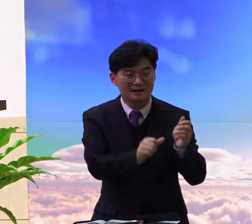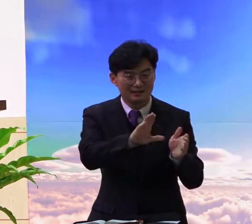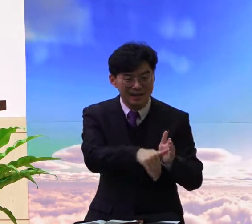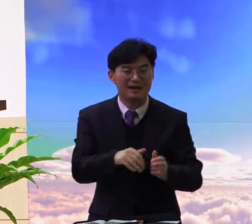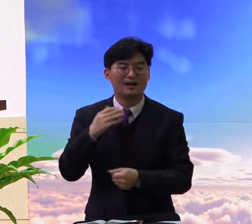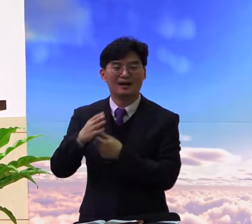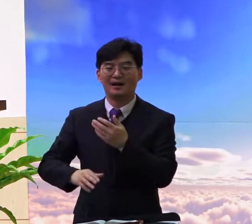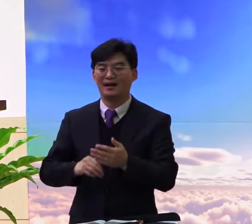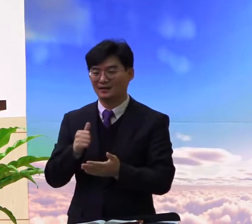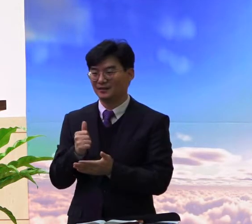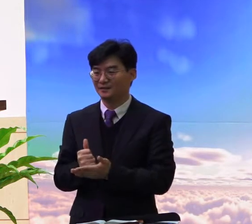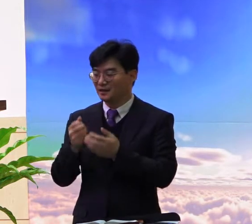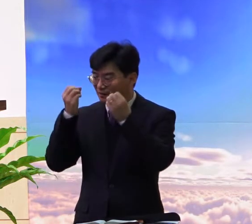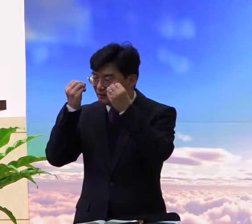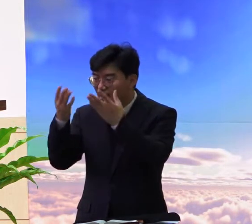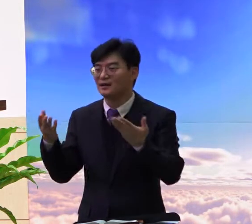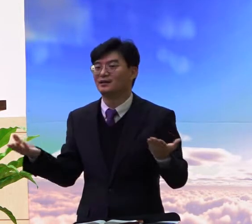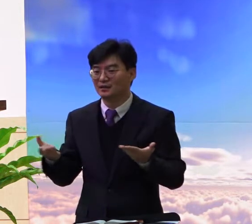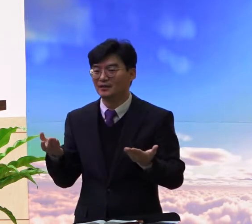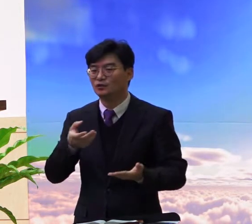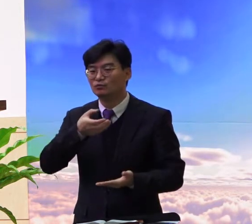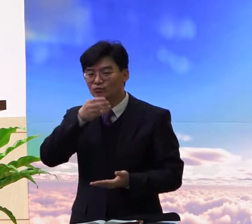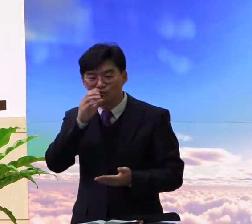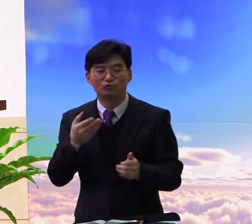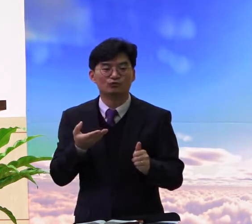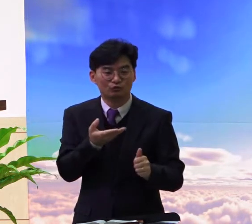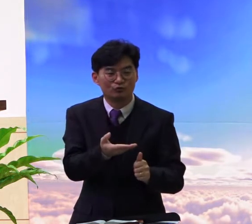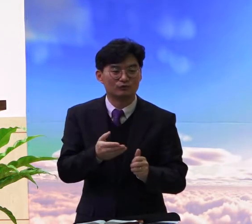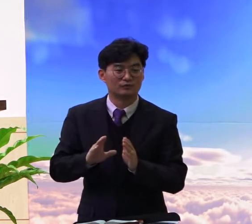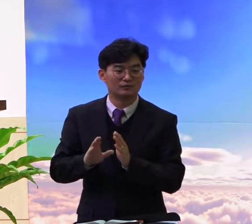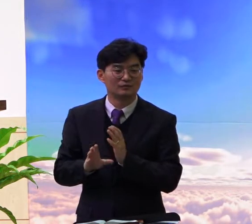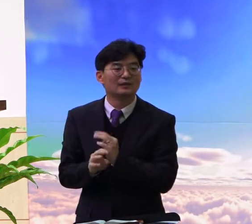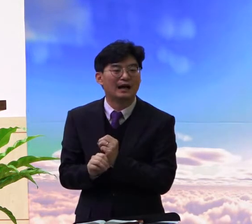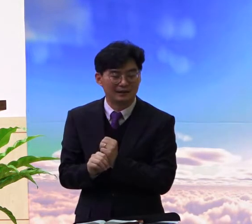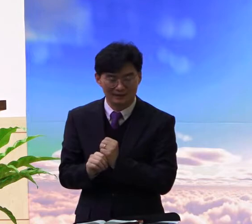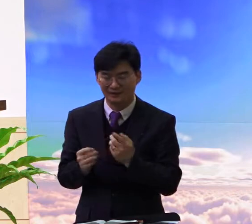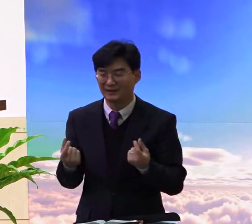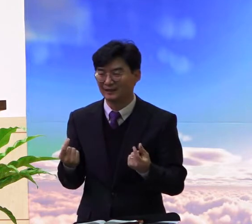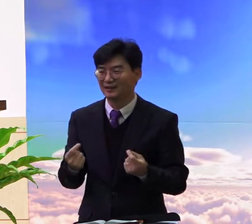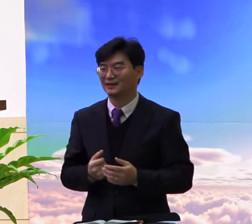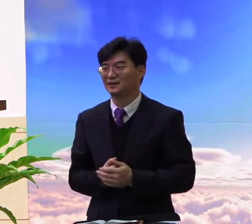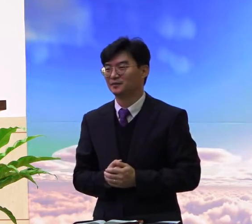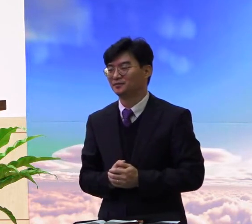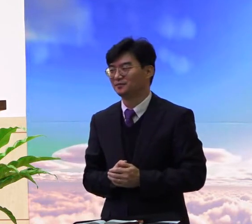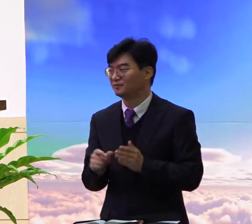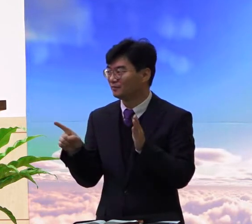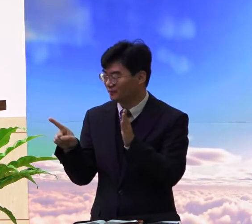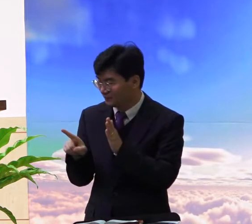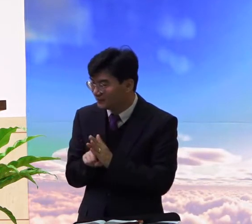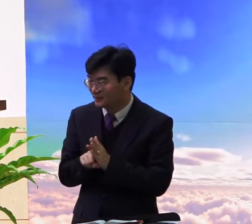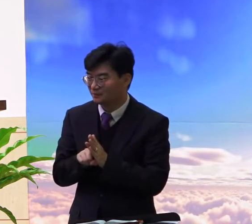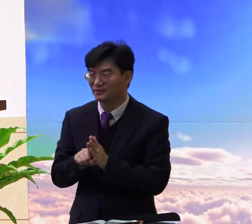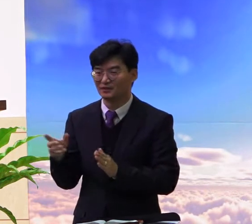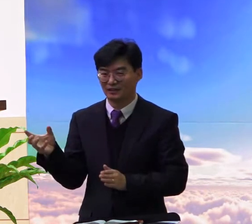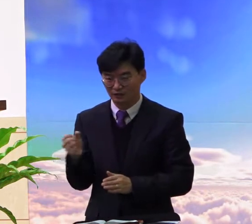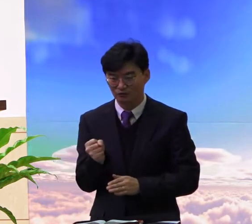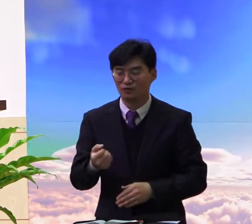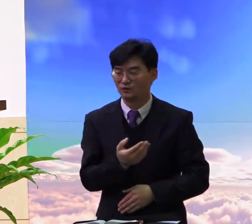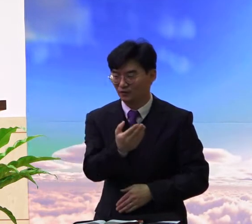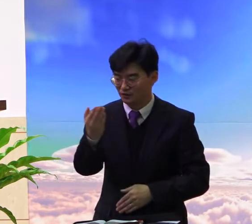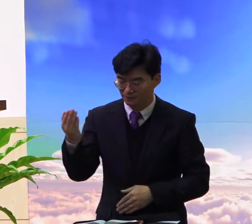여러분, 이 약속이 여러분에게도 주시는 약속이라고 믿습니까? 그 믿음이 저와 여러분에게 충만하여